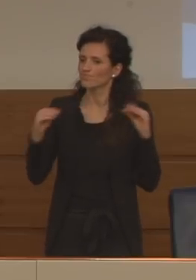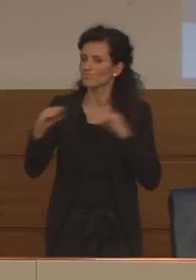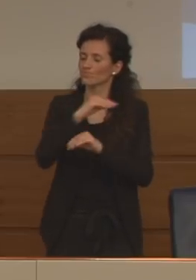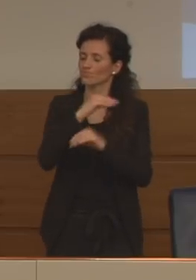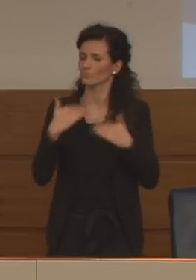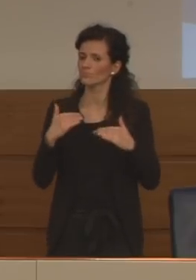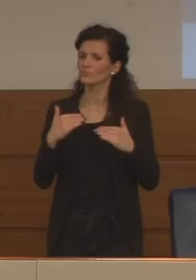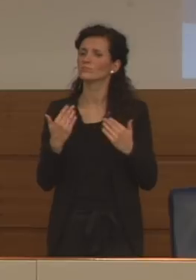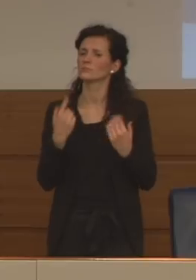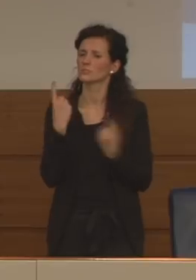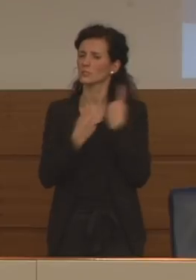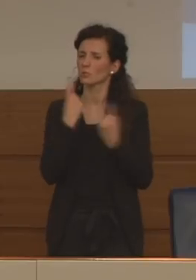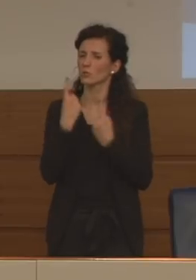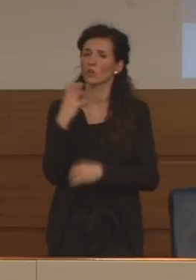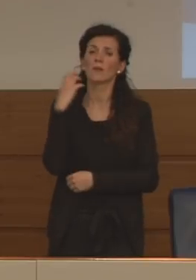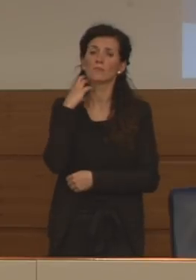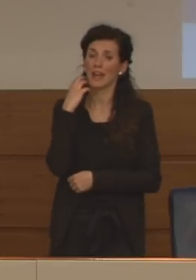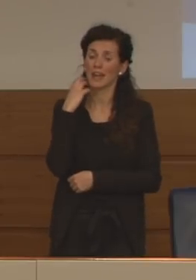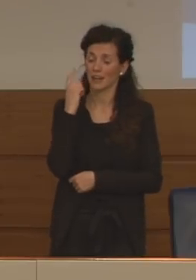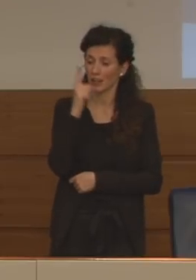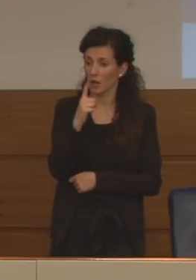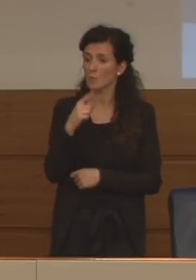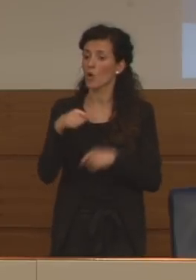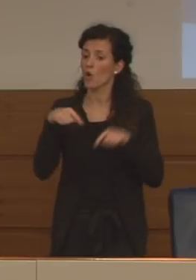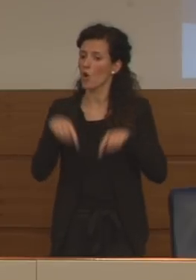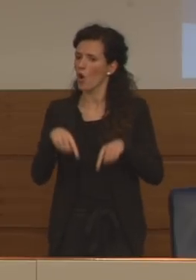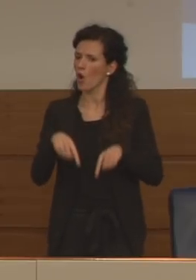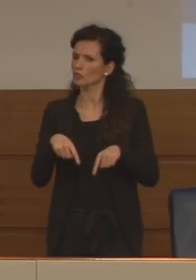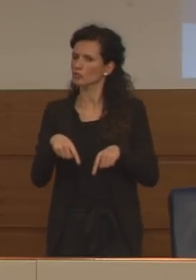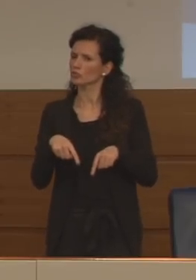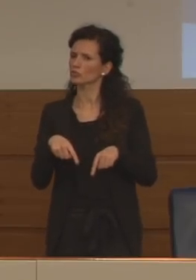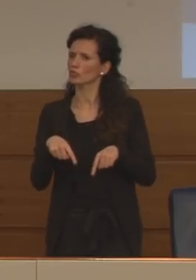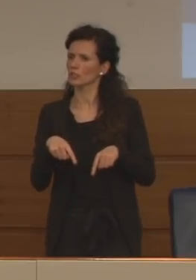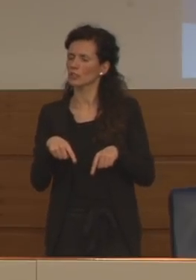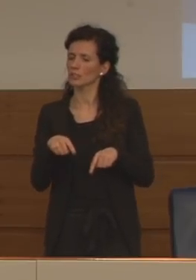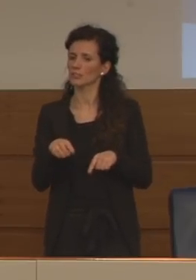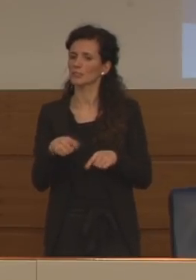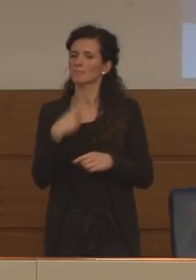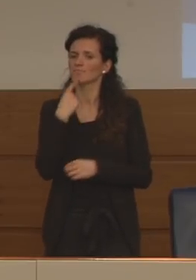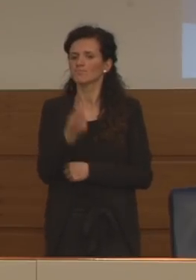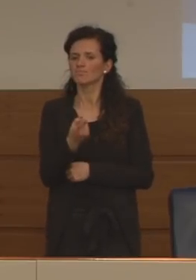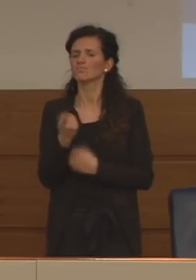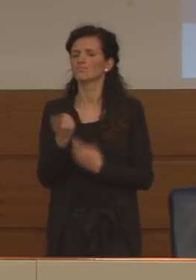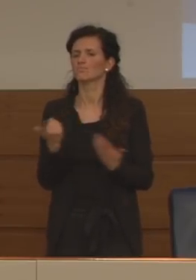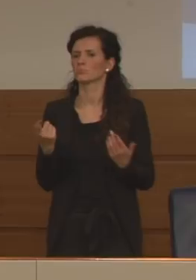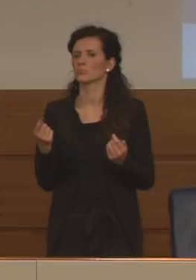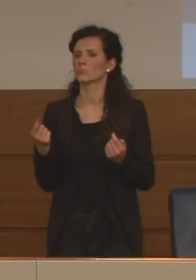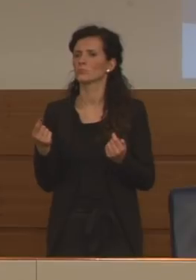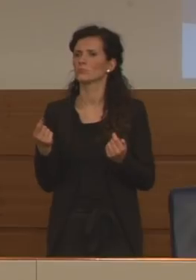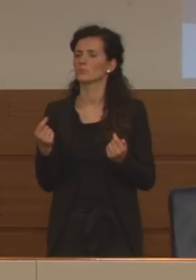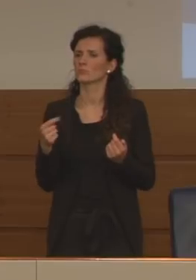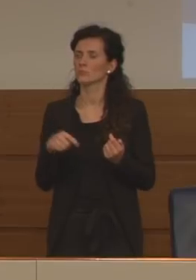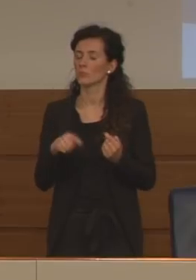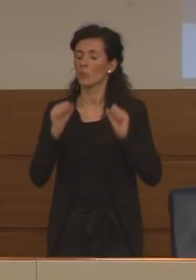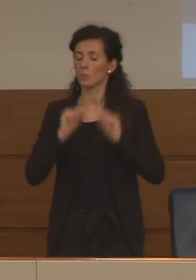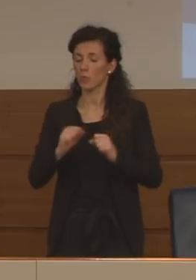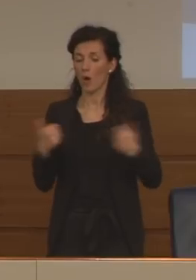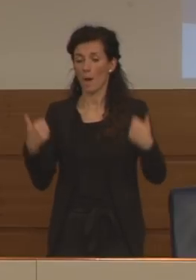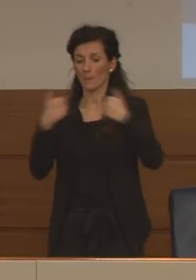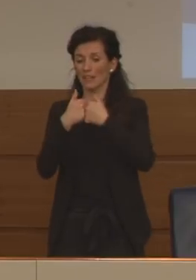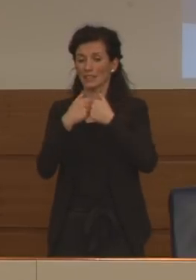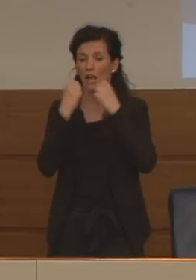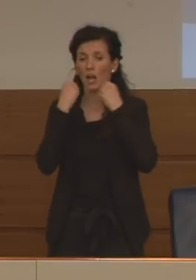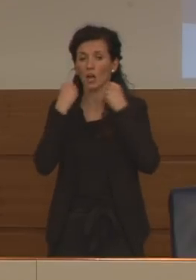particolare bergamo oggi di un'ipotesi di un momento zero che potrebbe esser stata la partita di champion